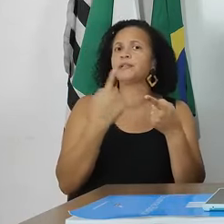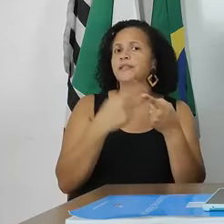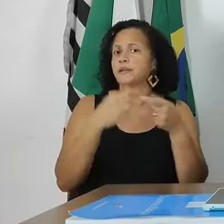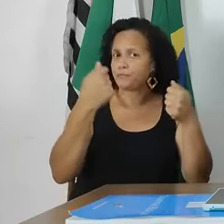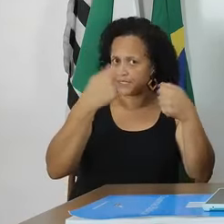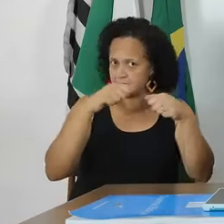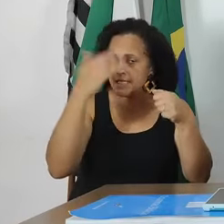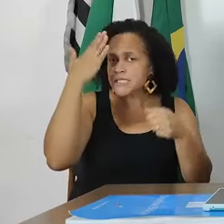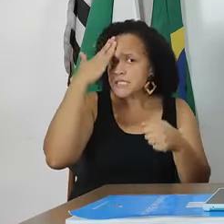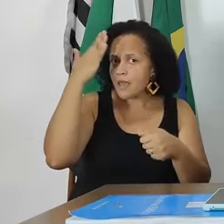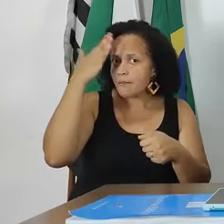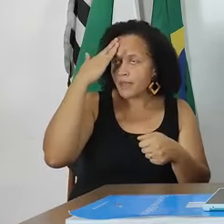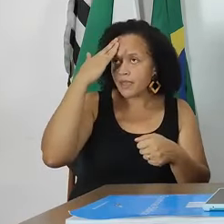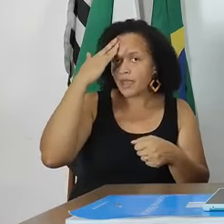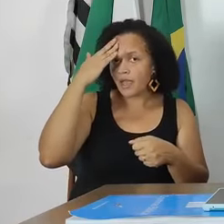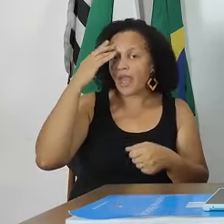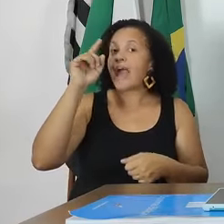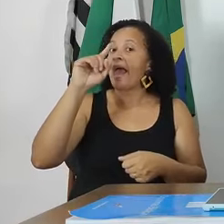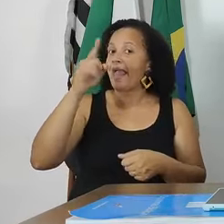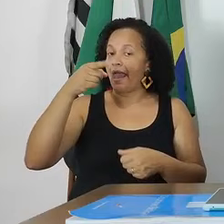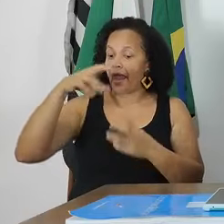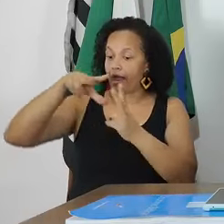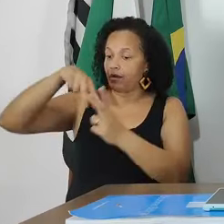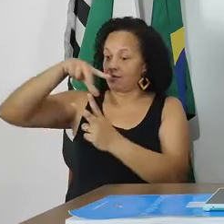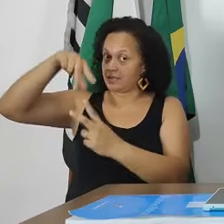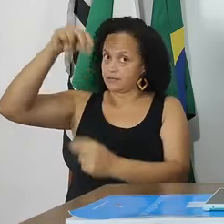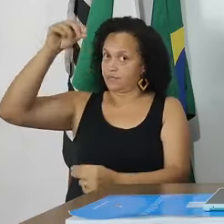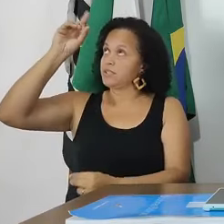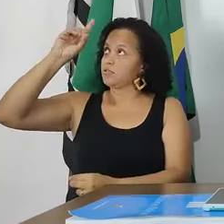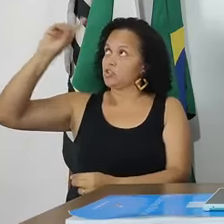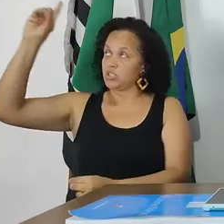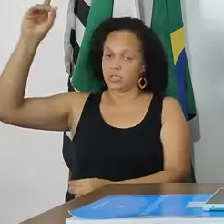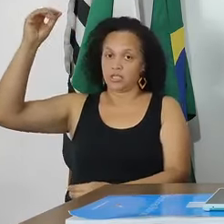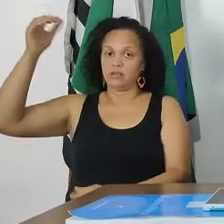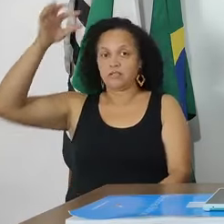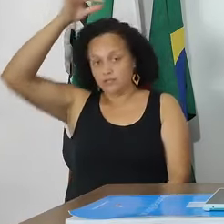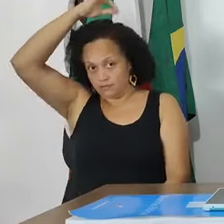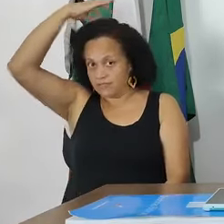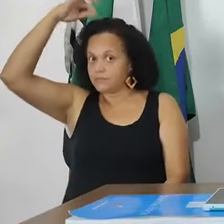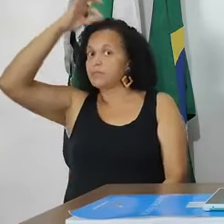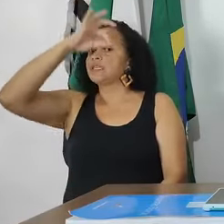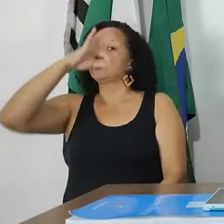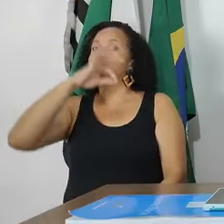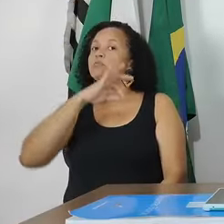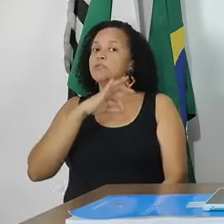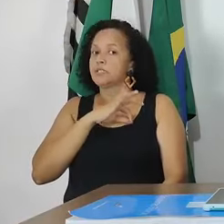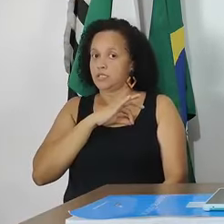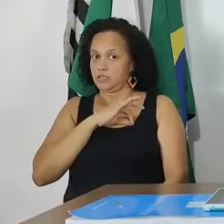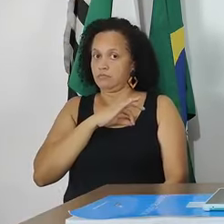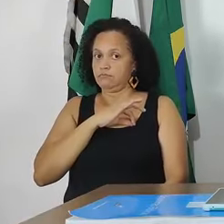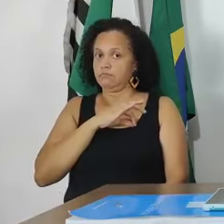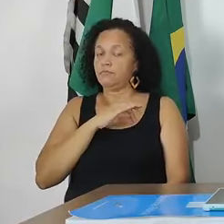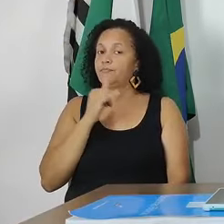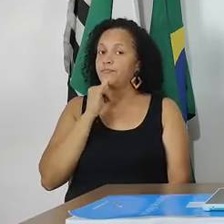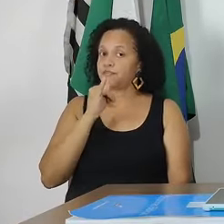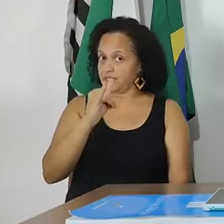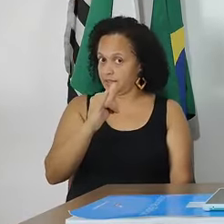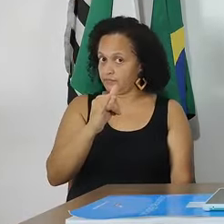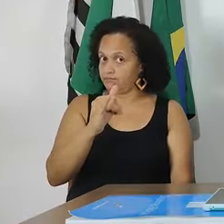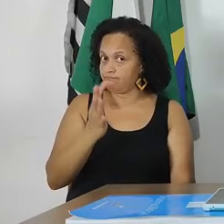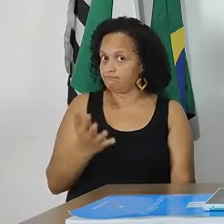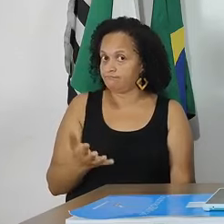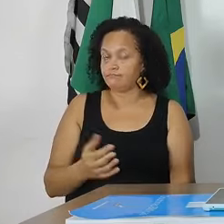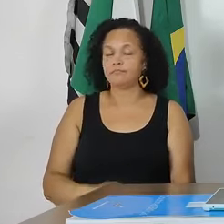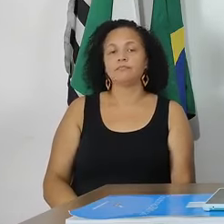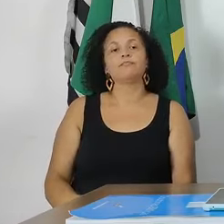muitos falsos profetas têm se levantado no mundo. E não é verdade? Tem muito. E o